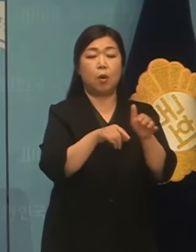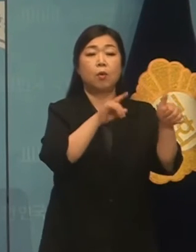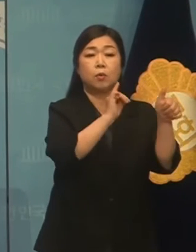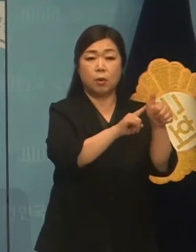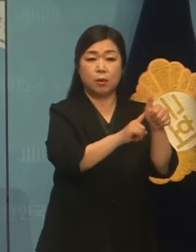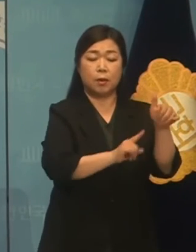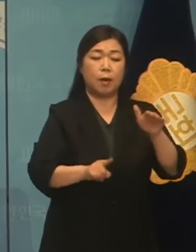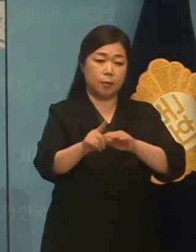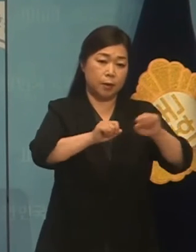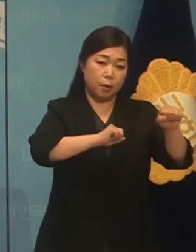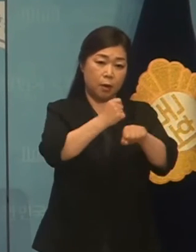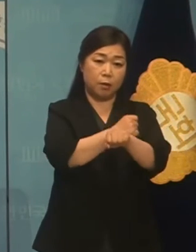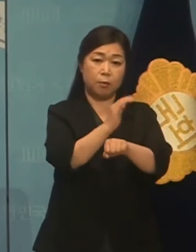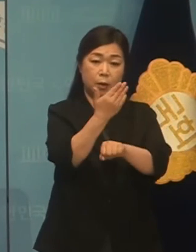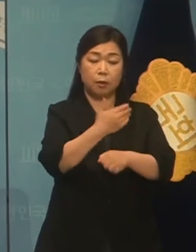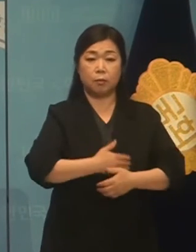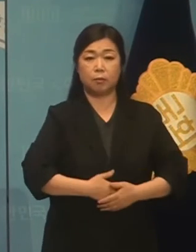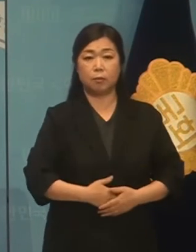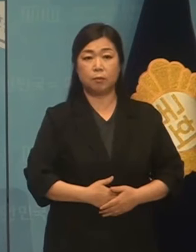조혜진이 앞장서야 합니다.